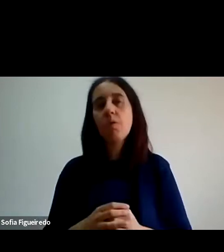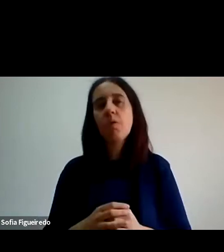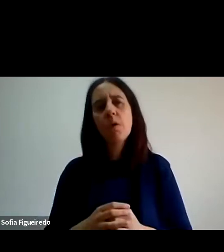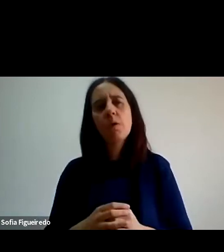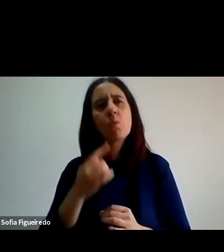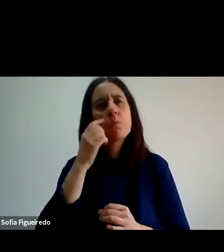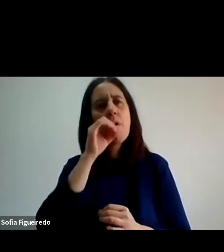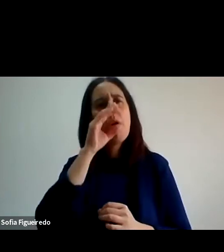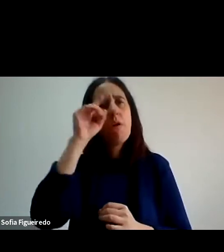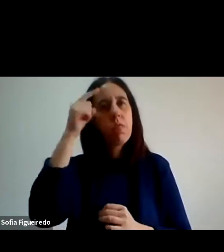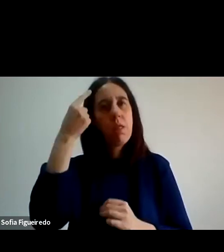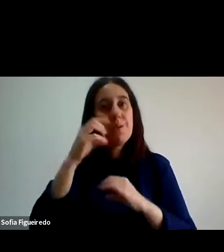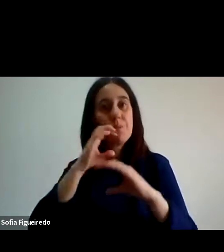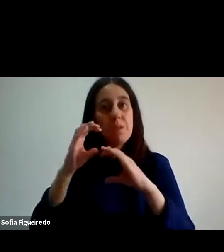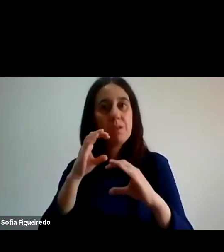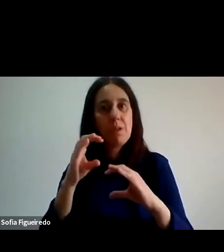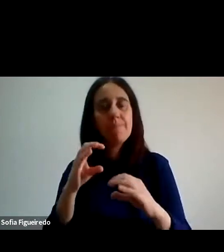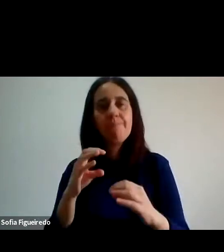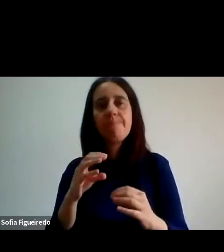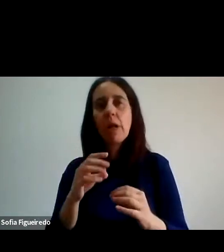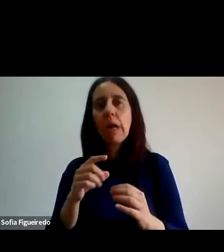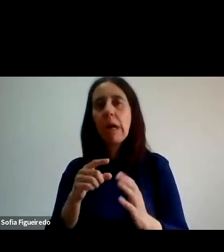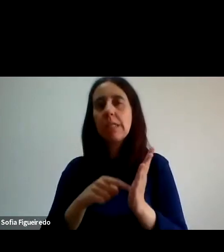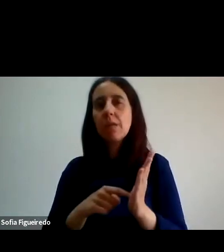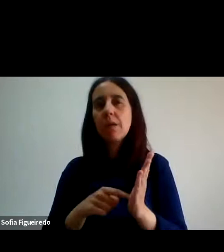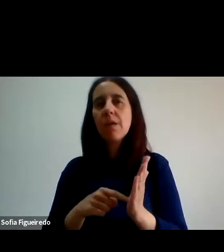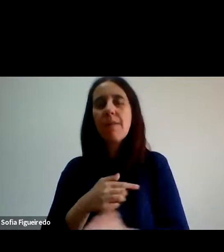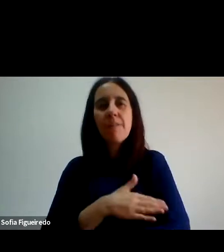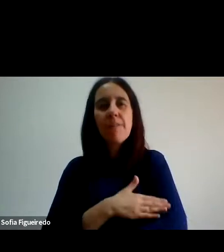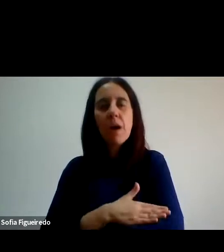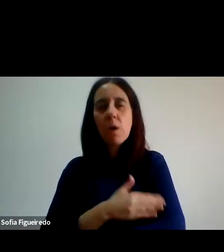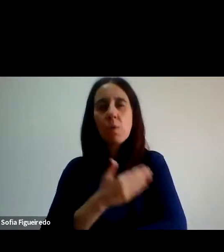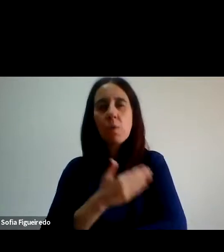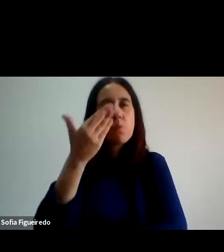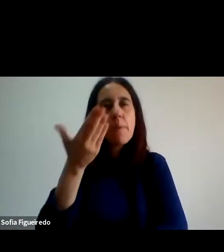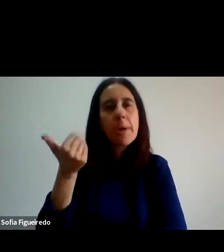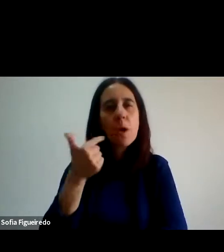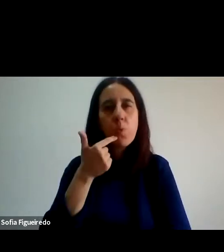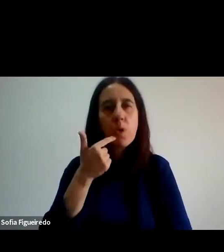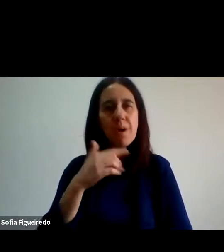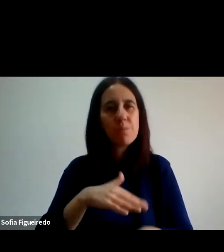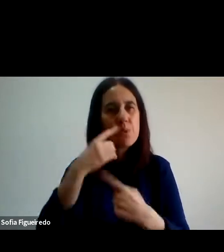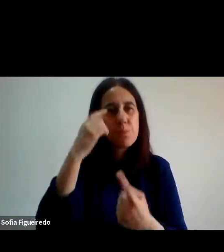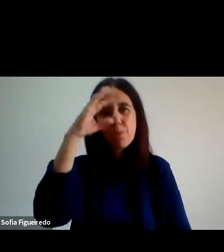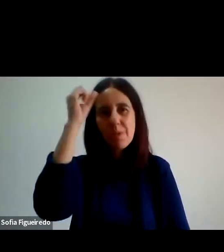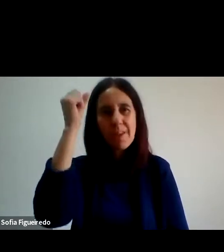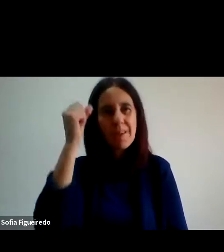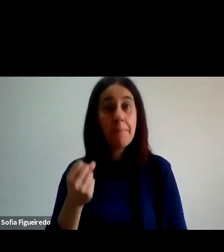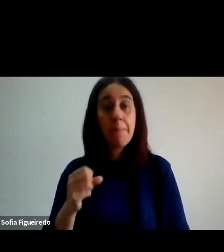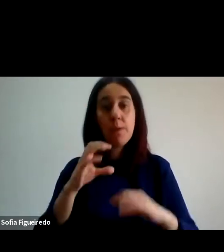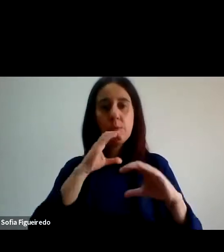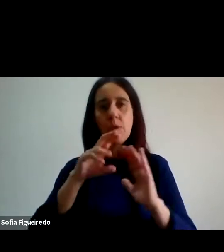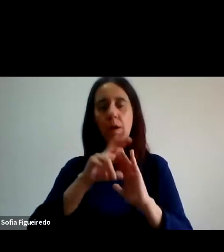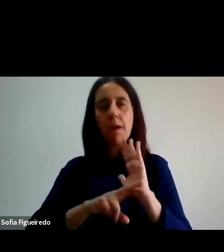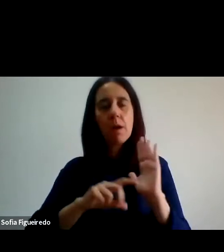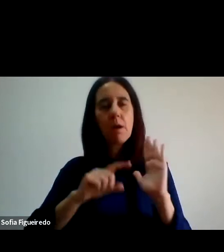conhecimentos de comunicação, são um dos pontos mais fracos na administração pública. De facto, domina-se pouco as regras da comunicação, as